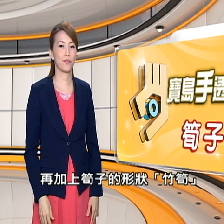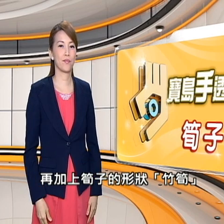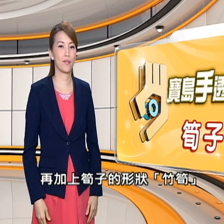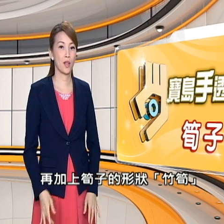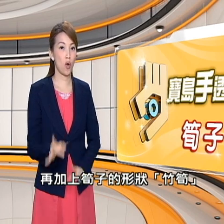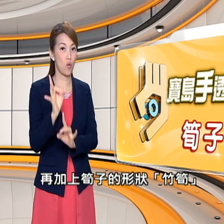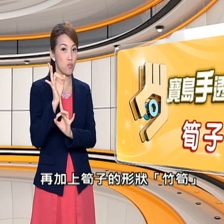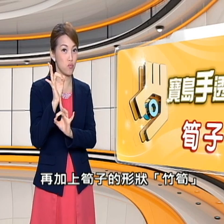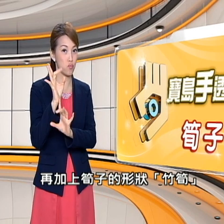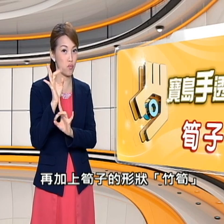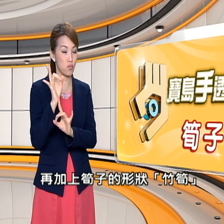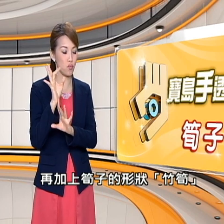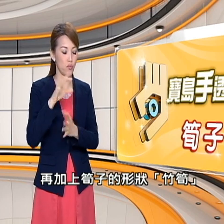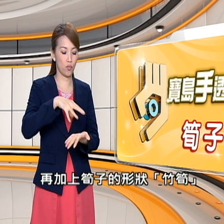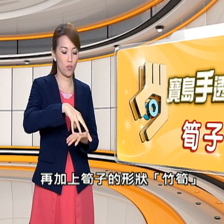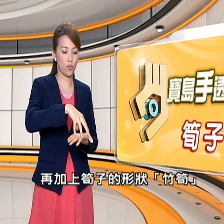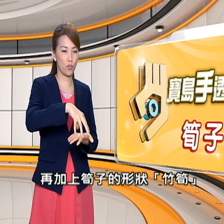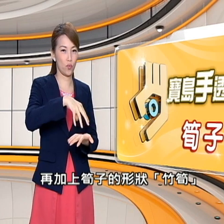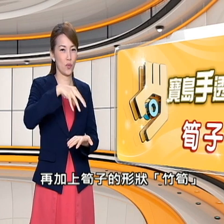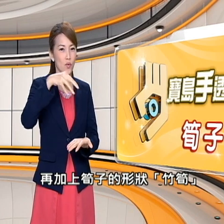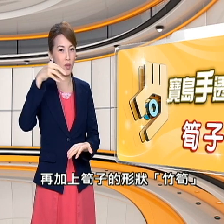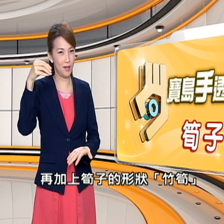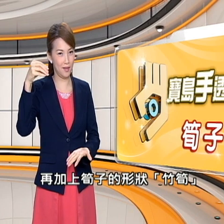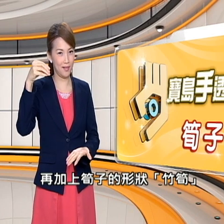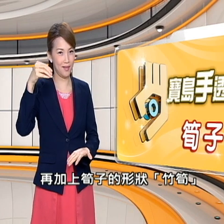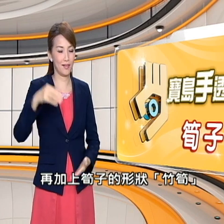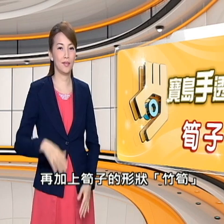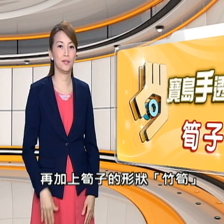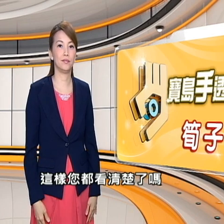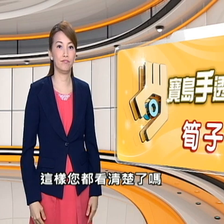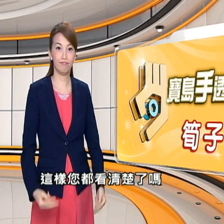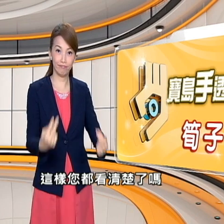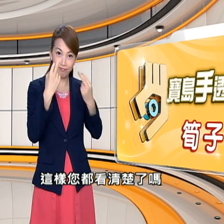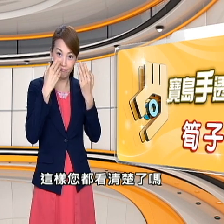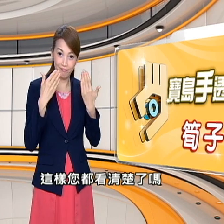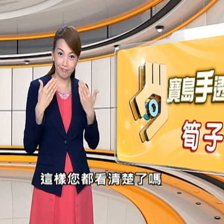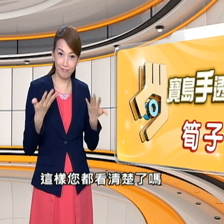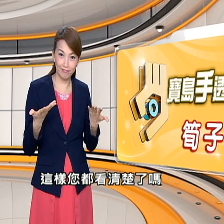竹笋，这样您都看清楚了吗？